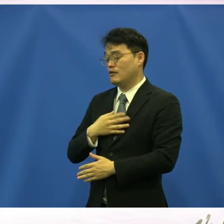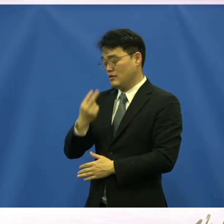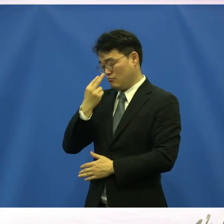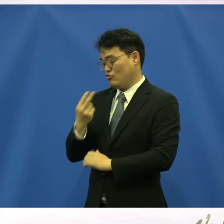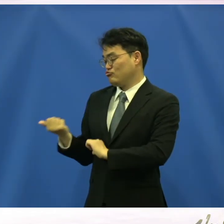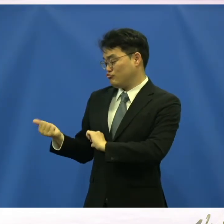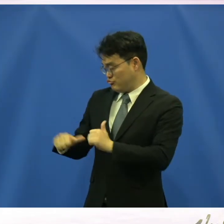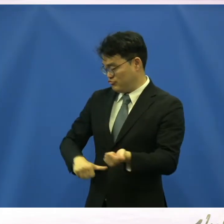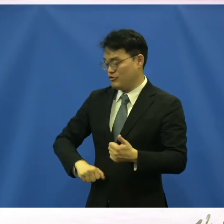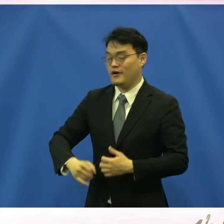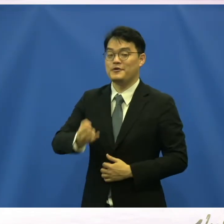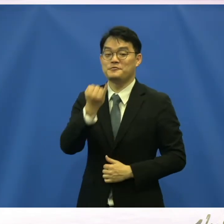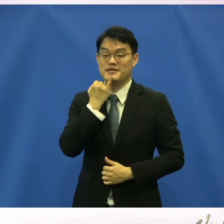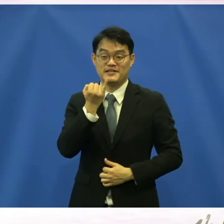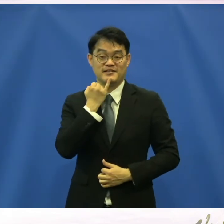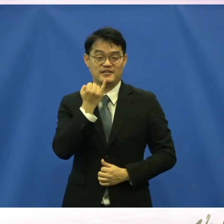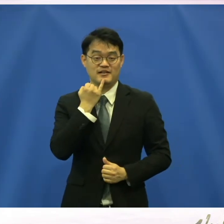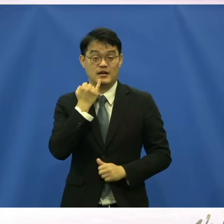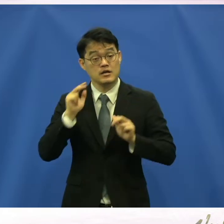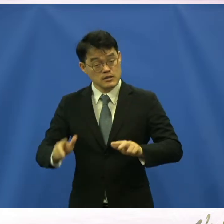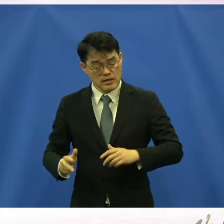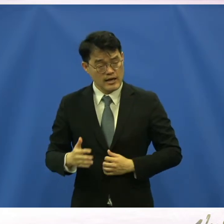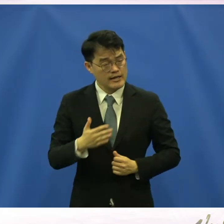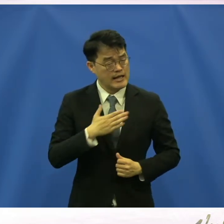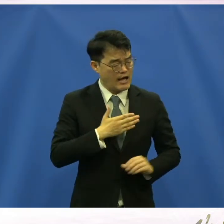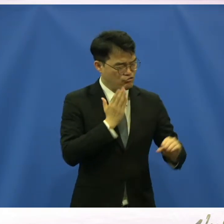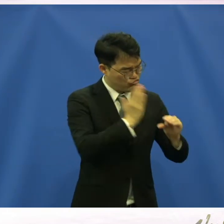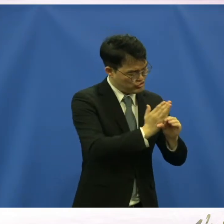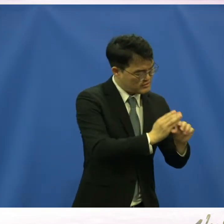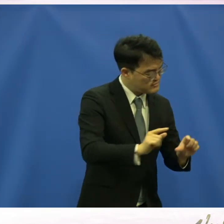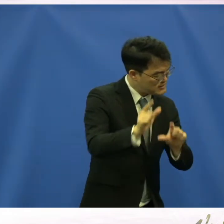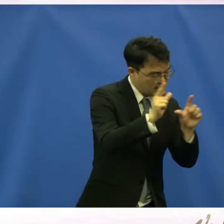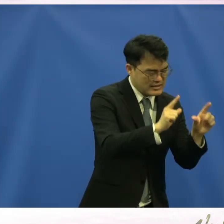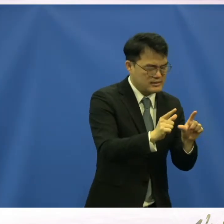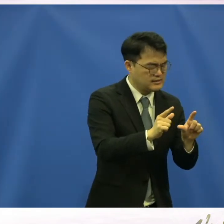그 말은 뭡니까? 더 이상 나를 위해 살고 싶지 않다.